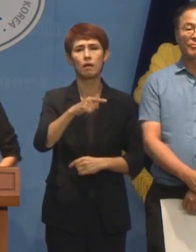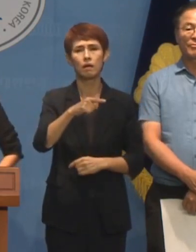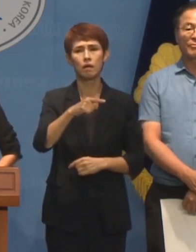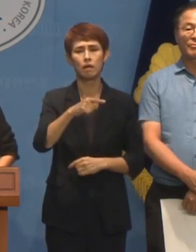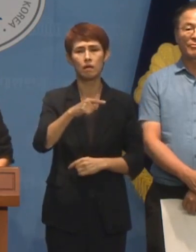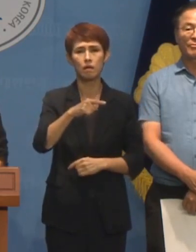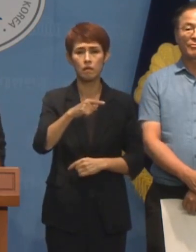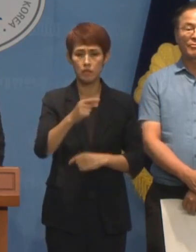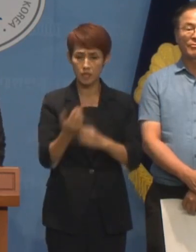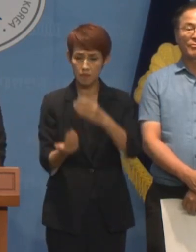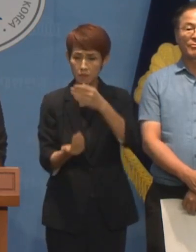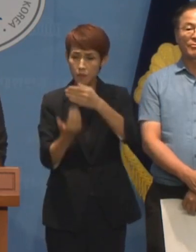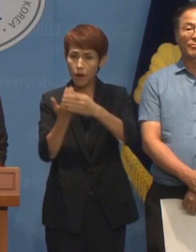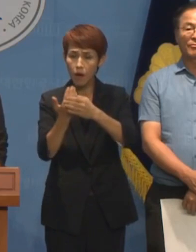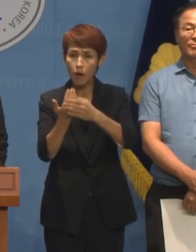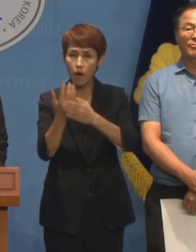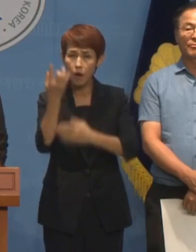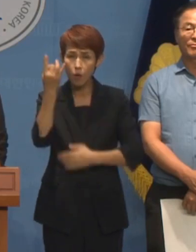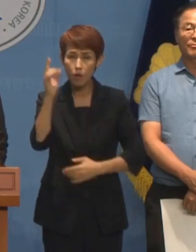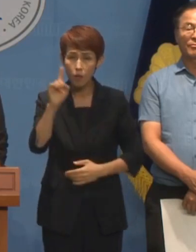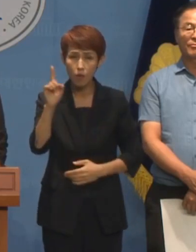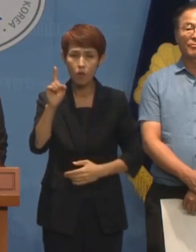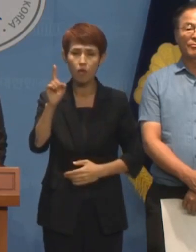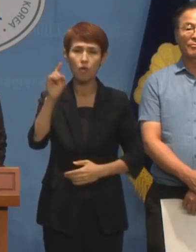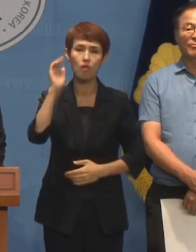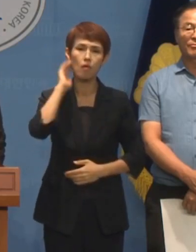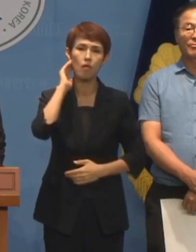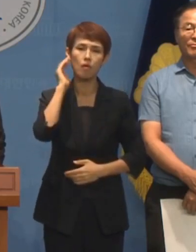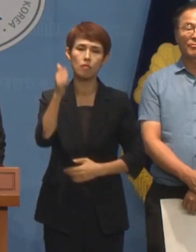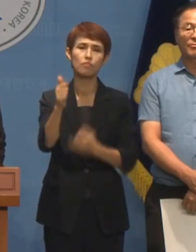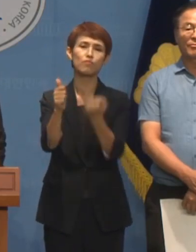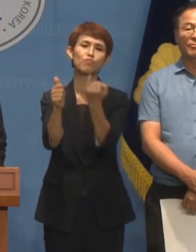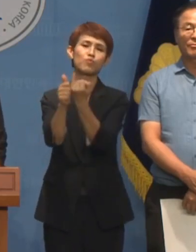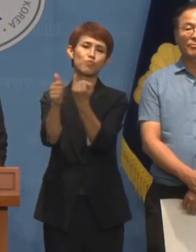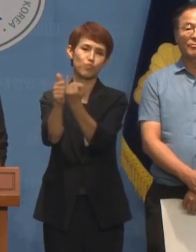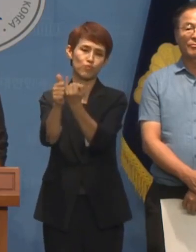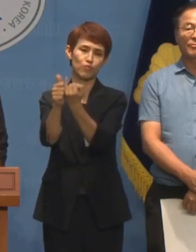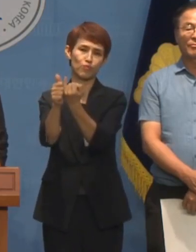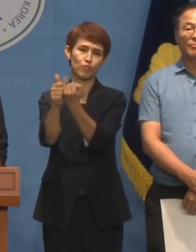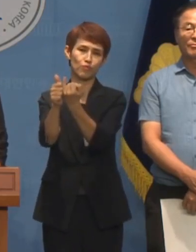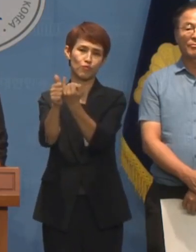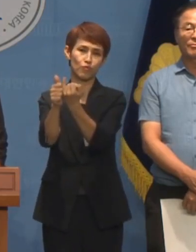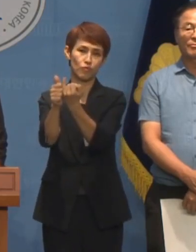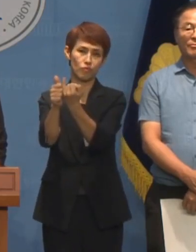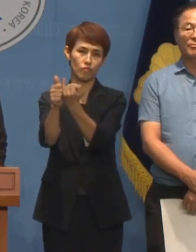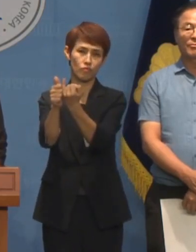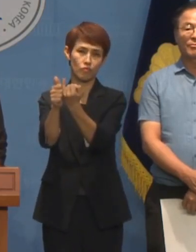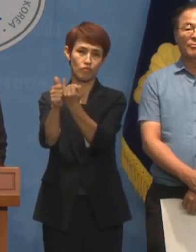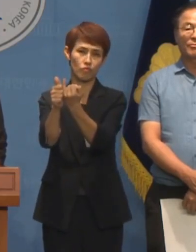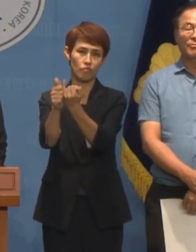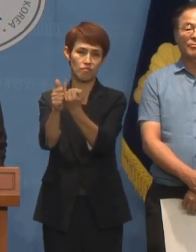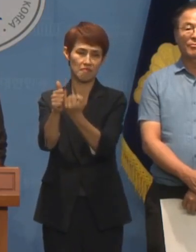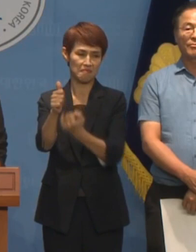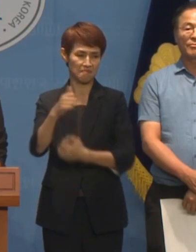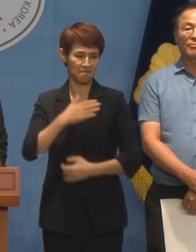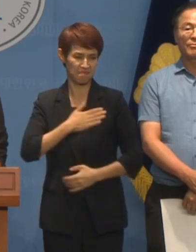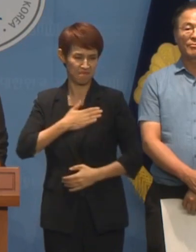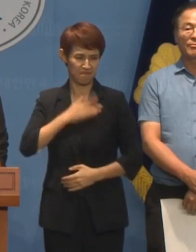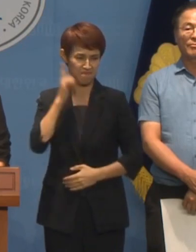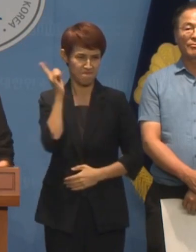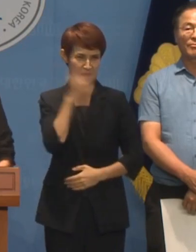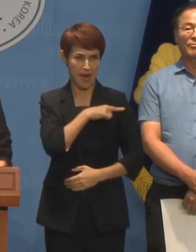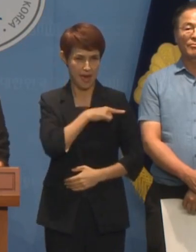이 사건은 윤석열 김건희 대통령 부부의 심기를 건드린 그